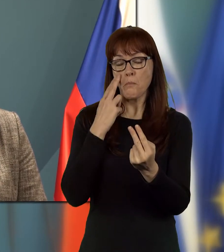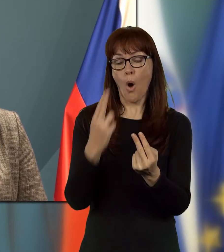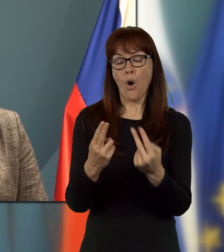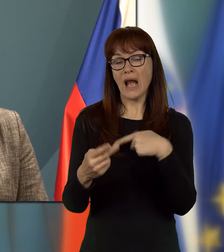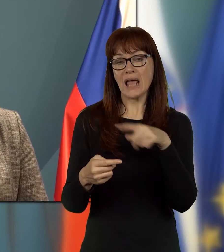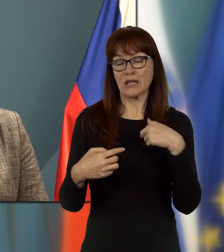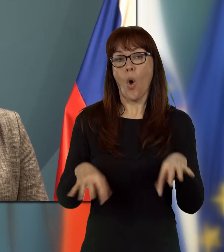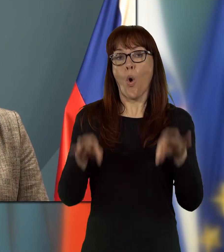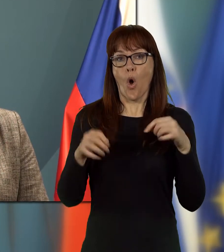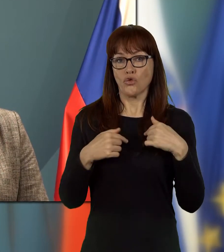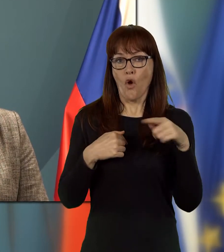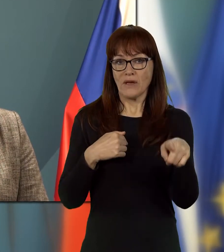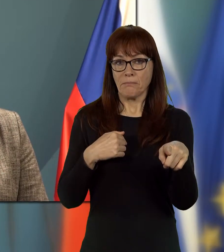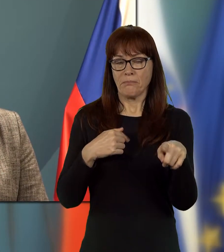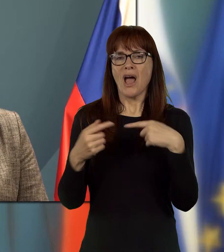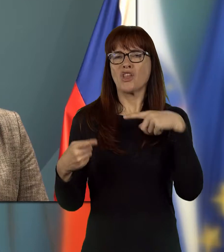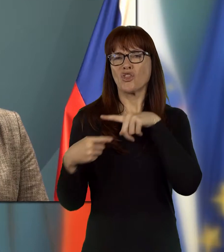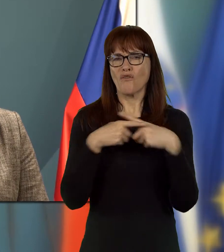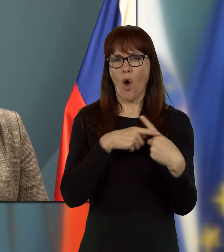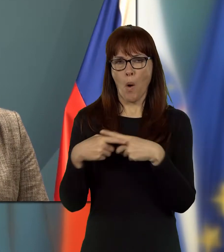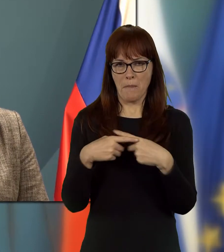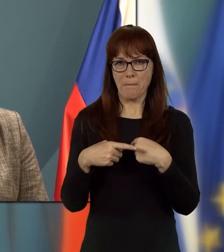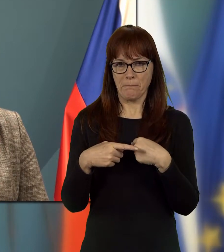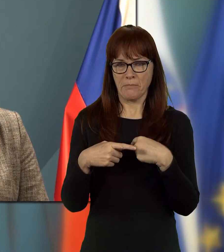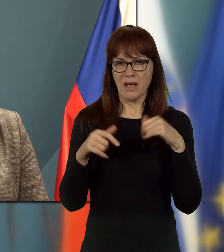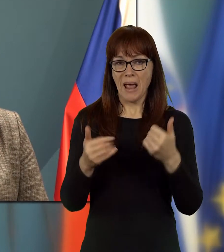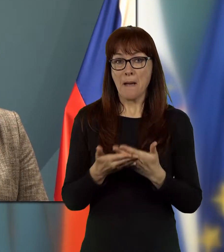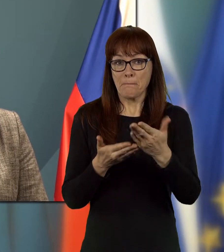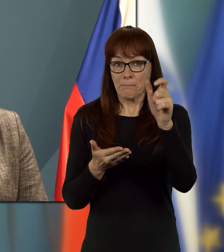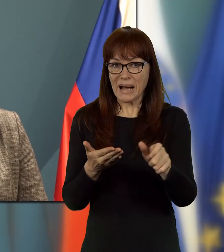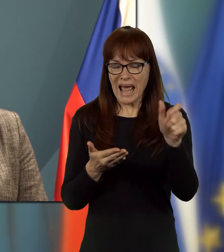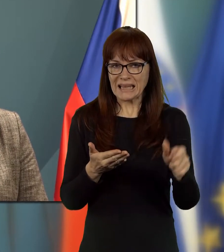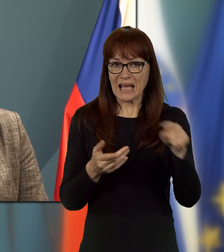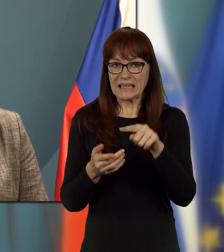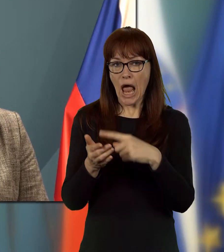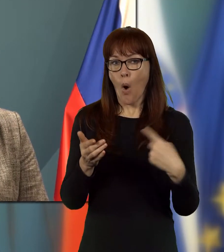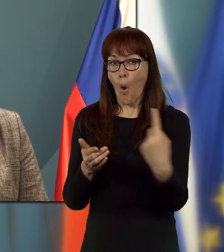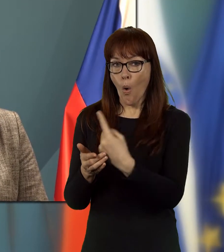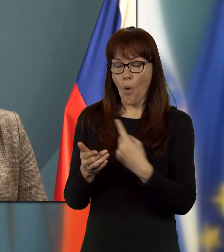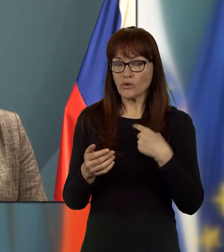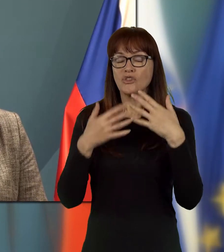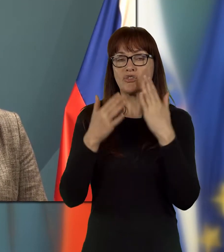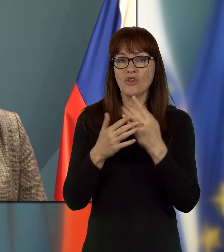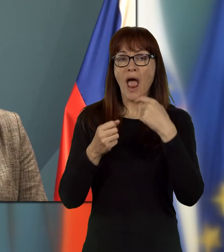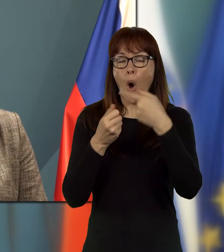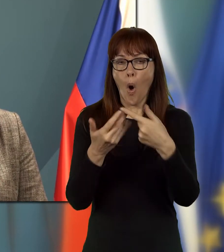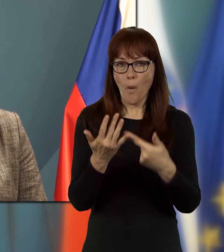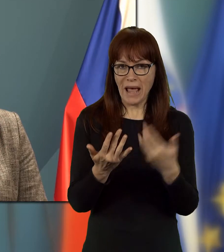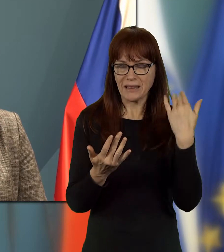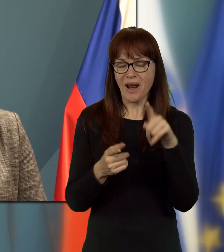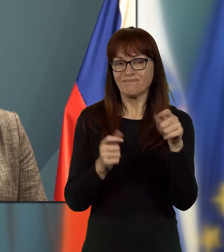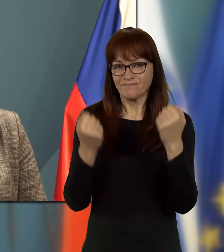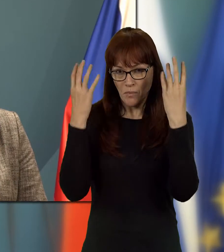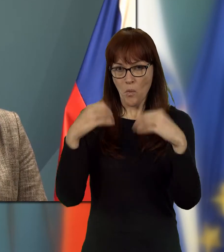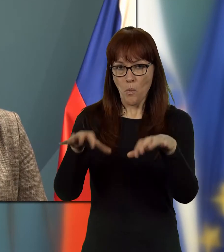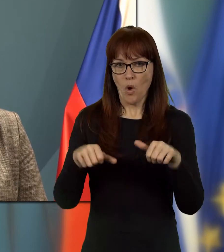pogled ugotovim, da dvomim, da so predlagatelji te okoliščine, ki sem jih zdaj